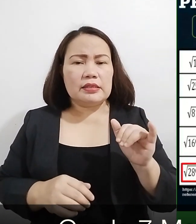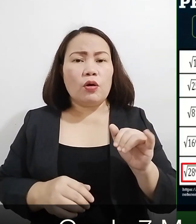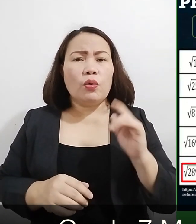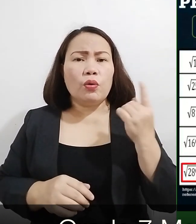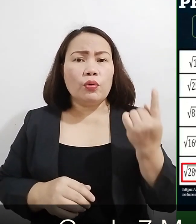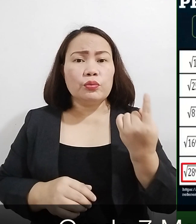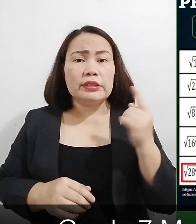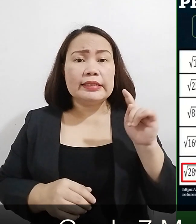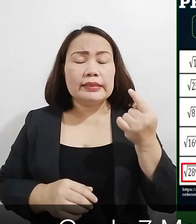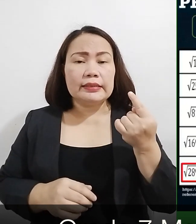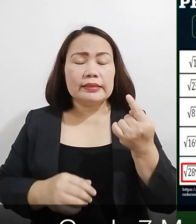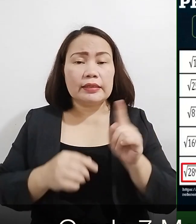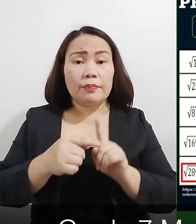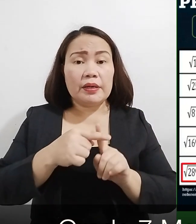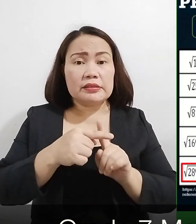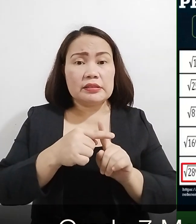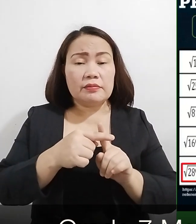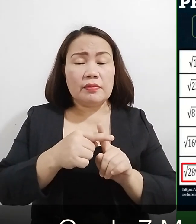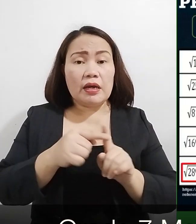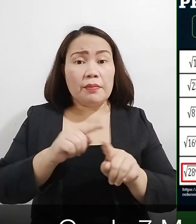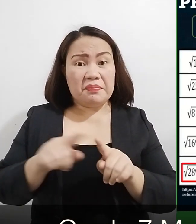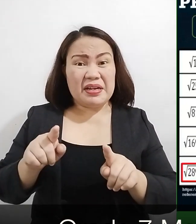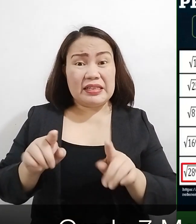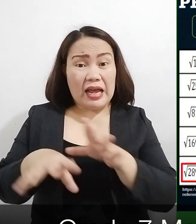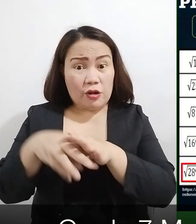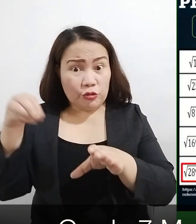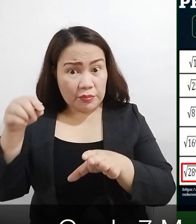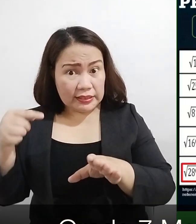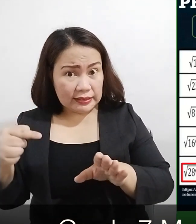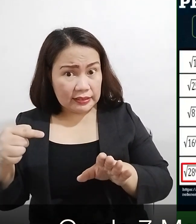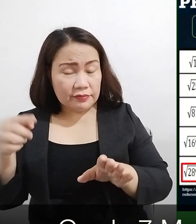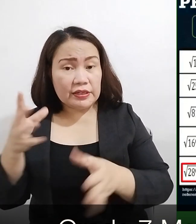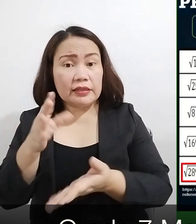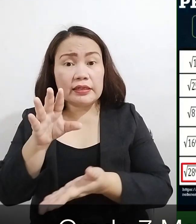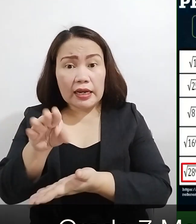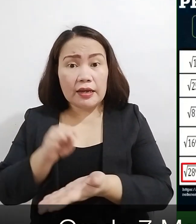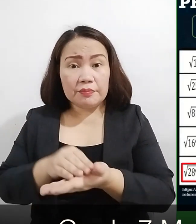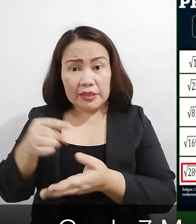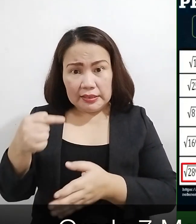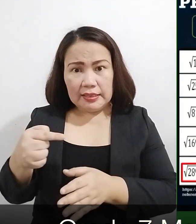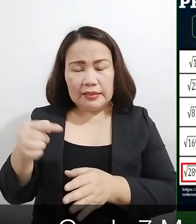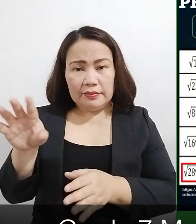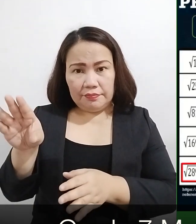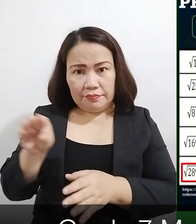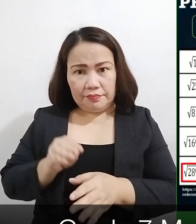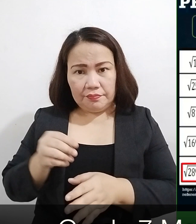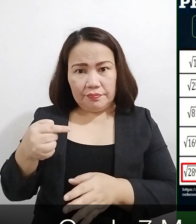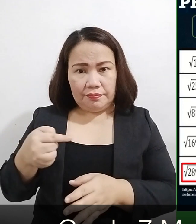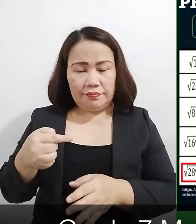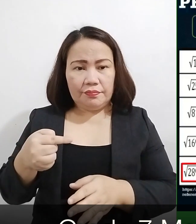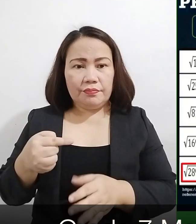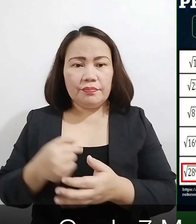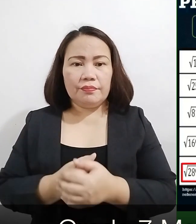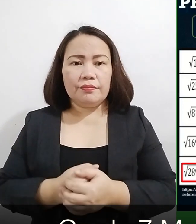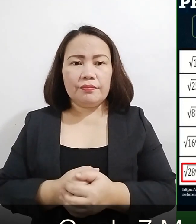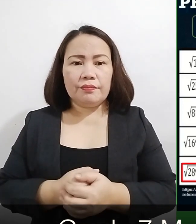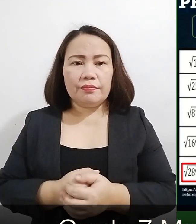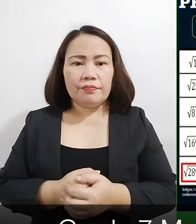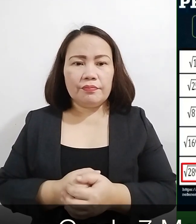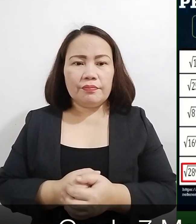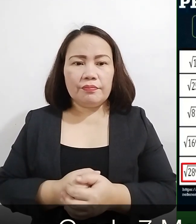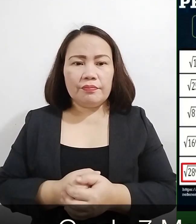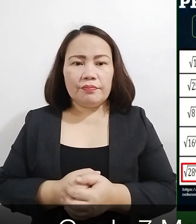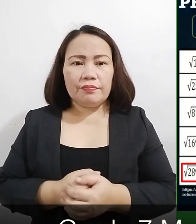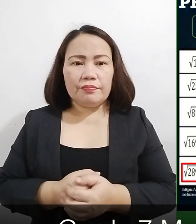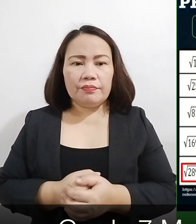because of the negative outside. Okay? Pero ito, yung nasa loob, it's positive. Okay? Ayan siya, oh.